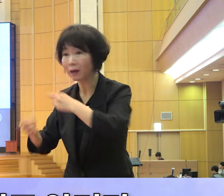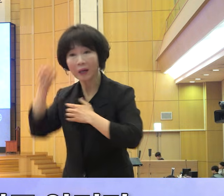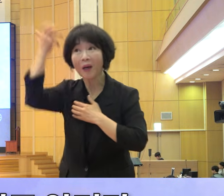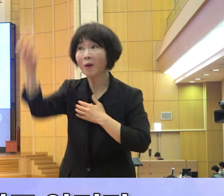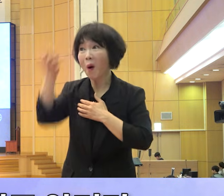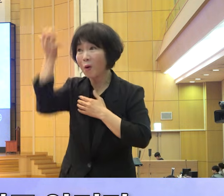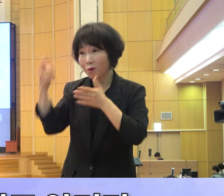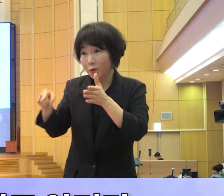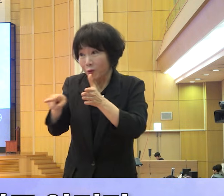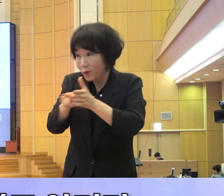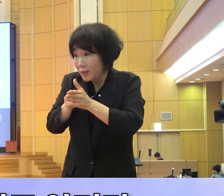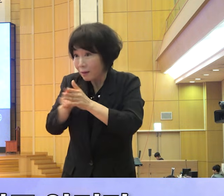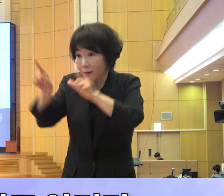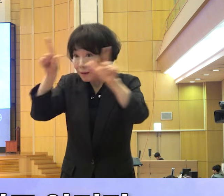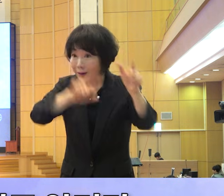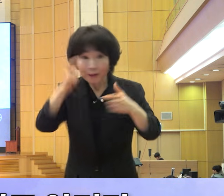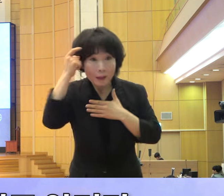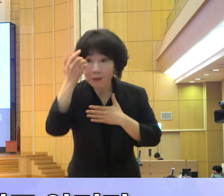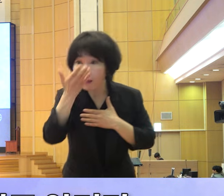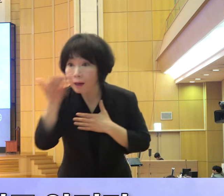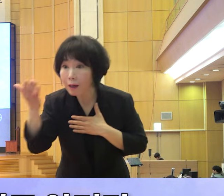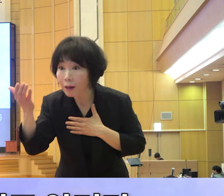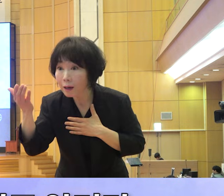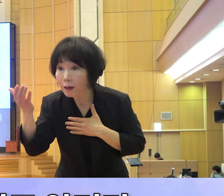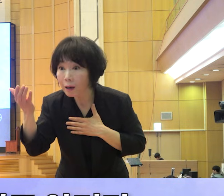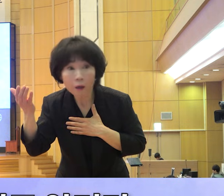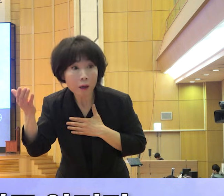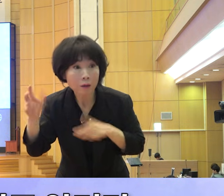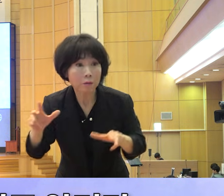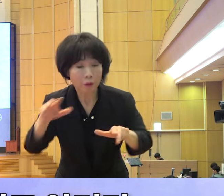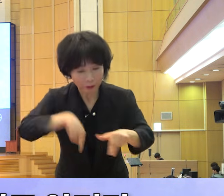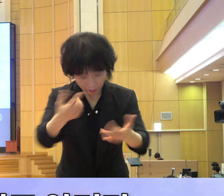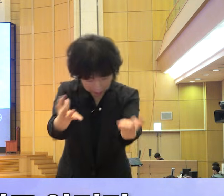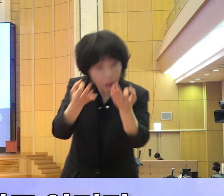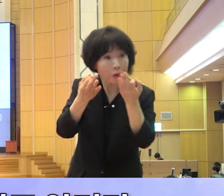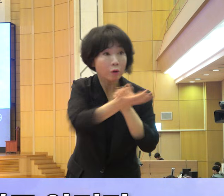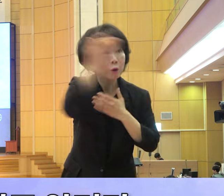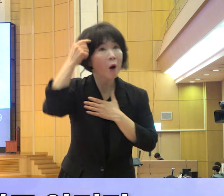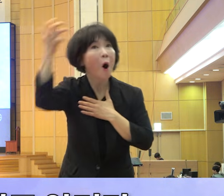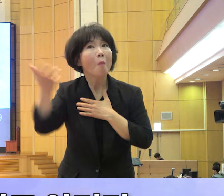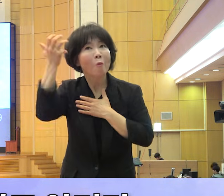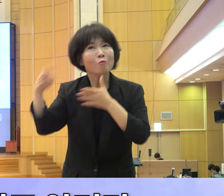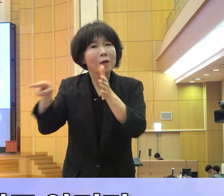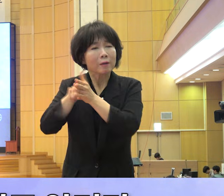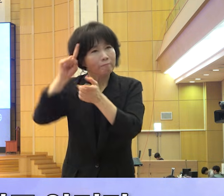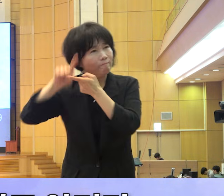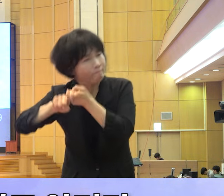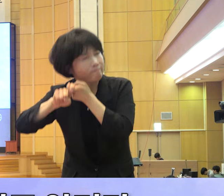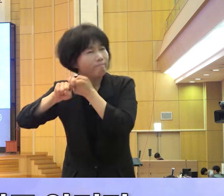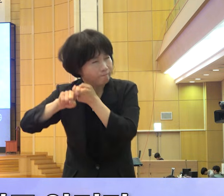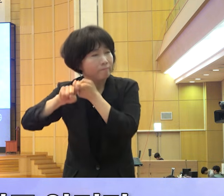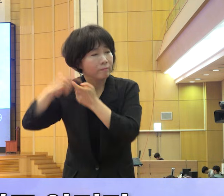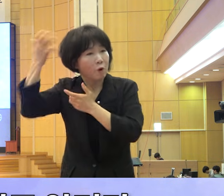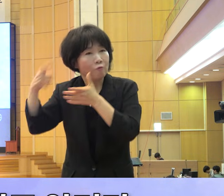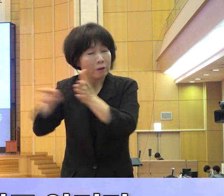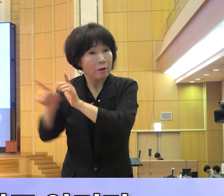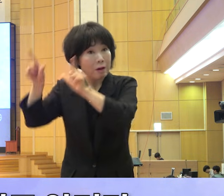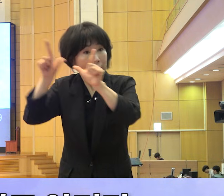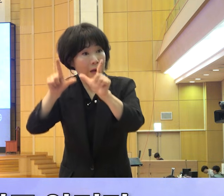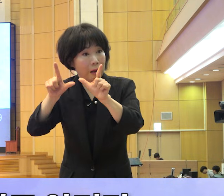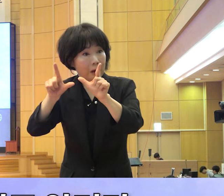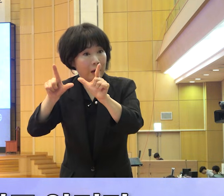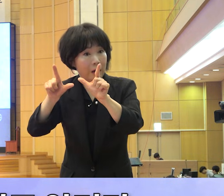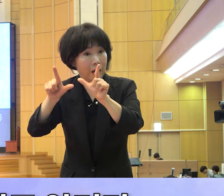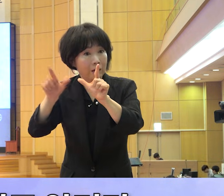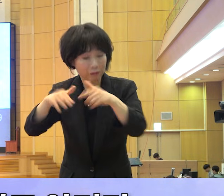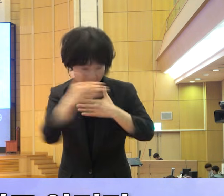영혼을 위해서 얼마나 여러분들이 관리하고 투자했습니까? 육체를 위해서는, 여러분이 육체를 위해서